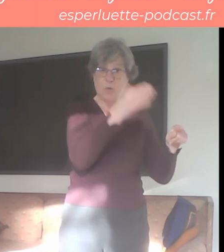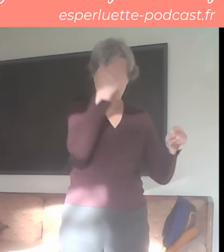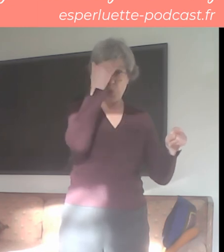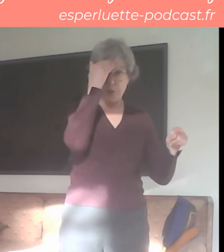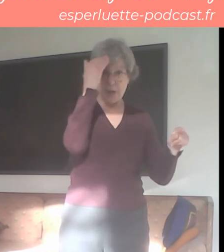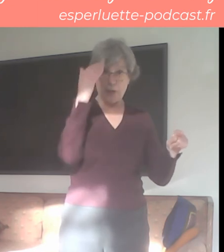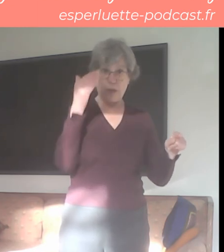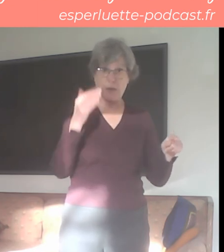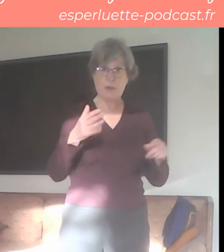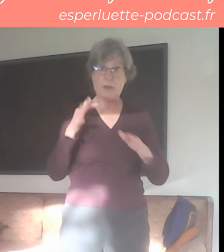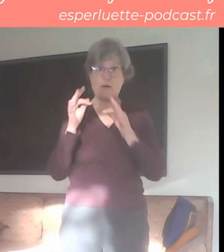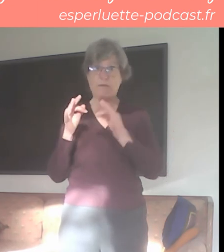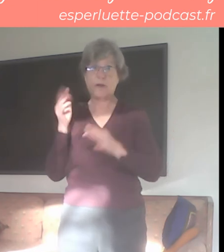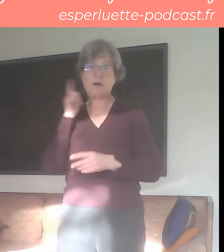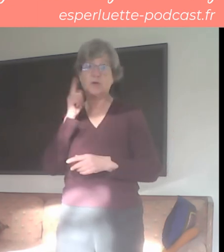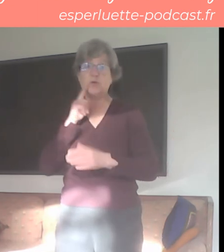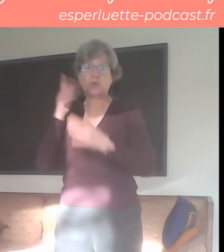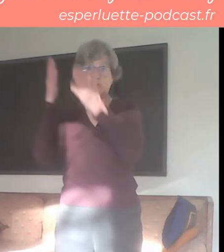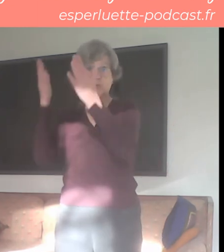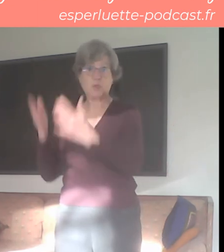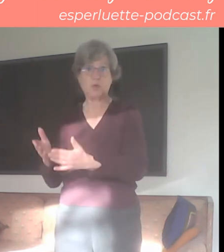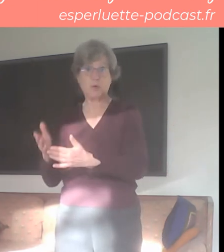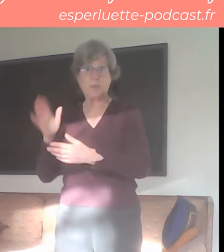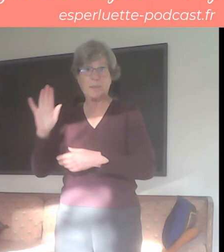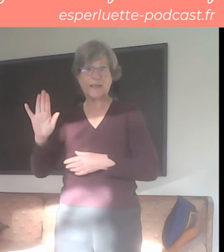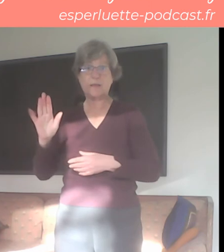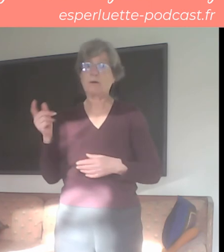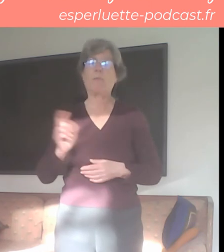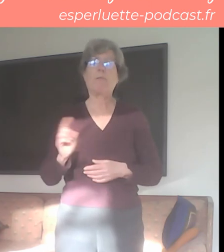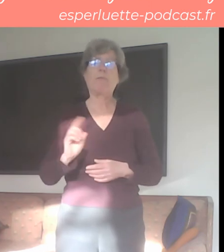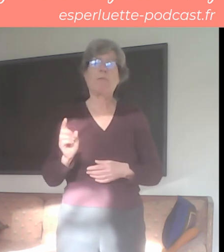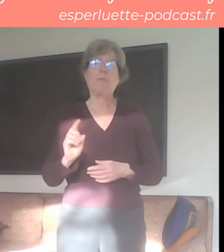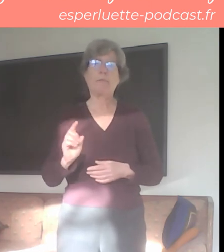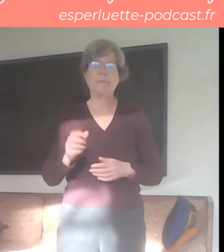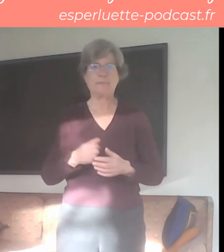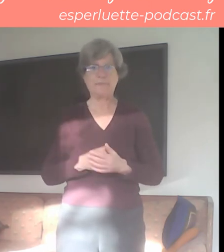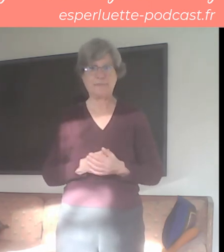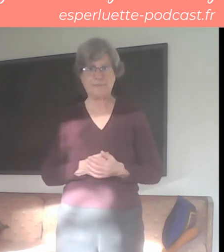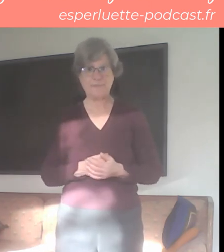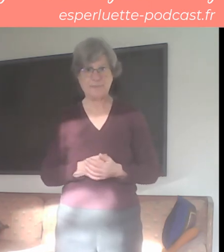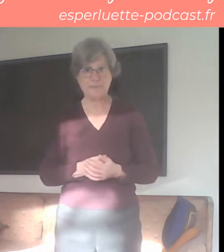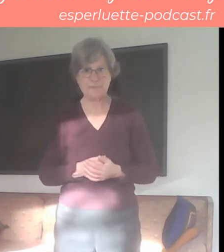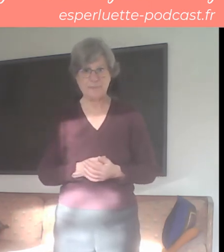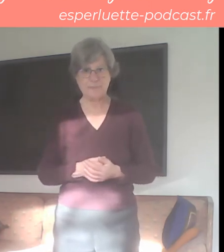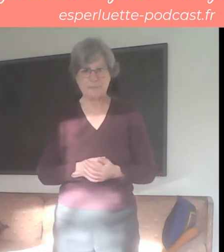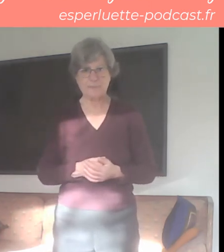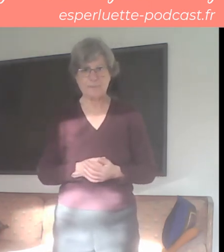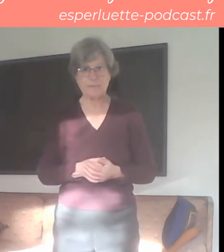Mais c'est ça que je veux dire, c'est-à-dire des pièces de théâtre vraiment conçues par des sourds, pour des sourds, et dans lesquelles